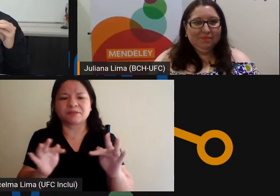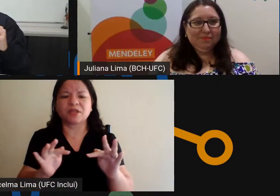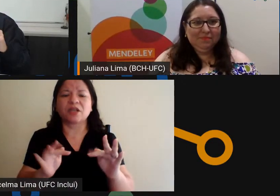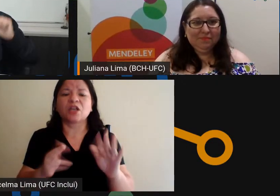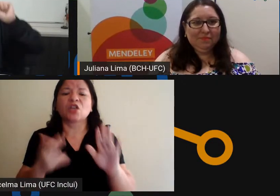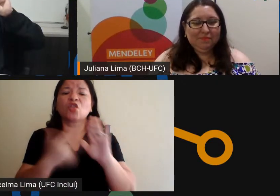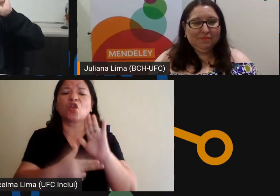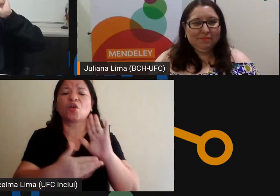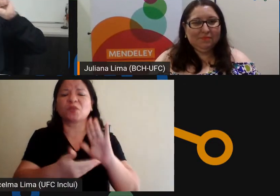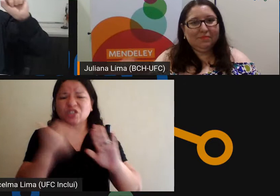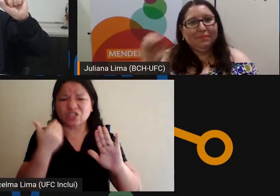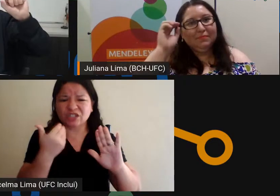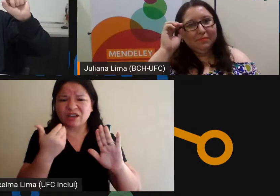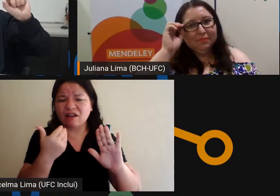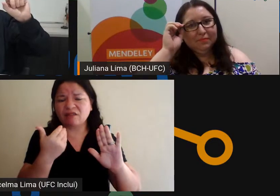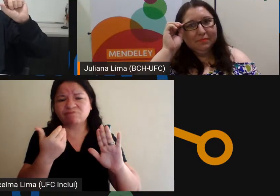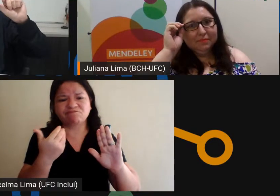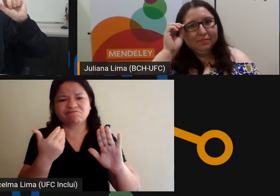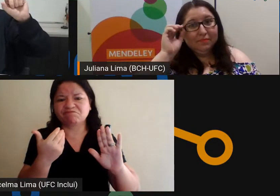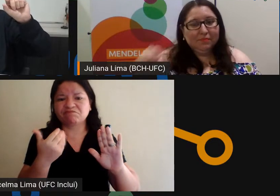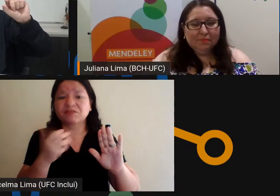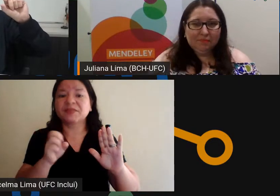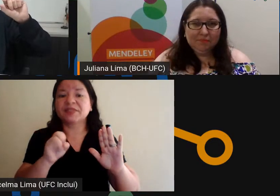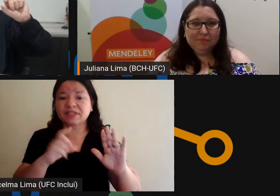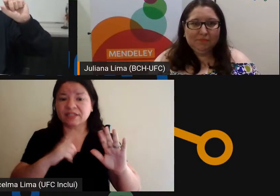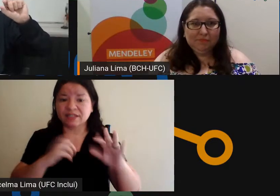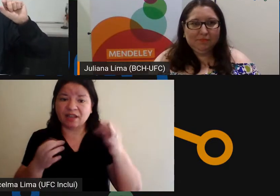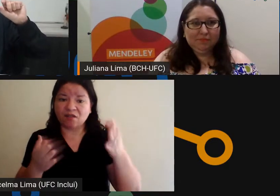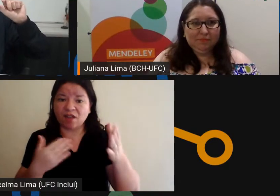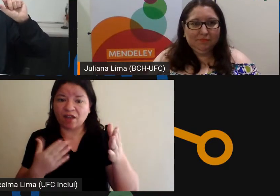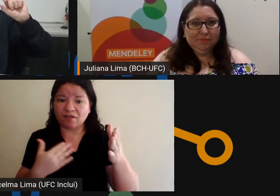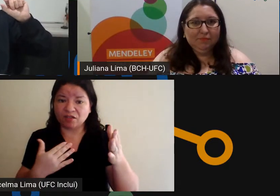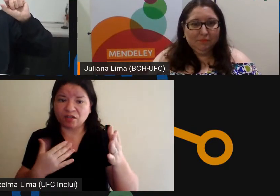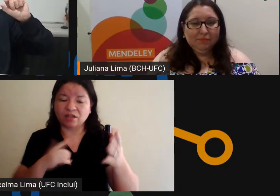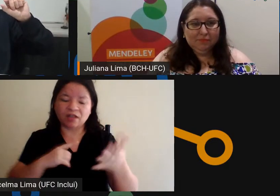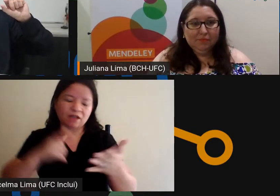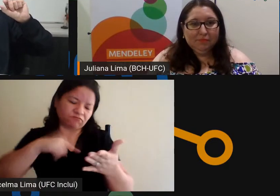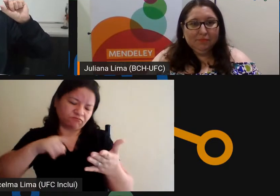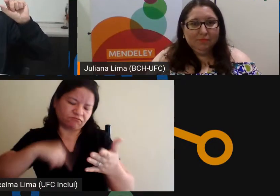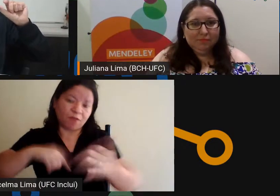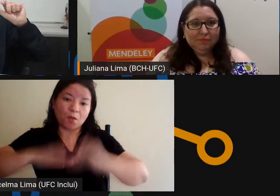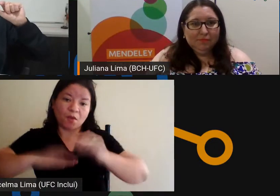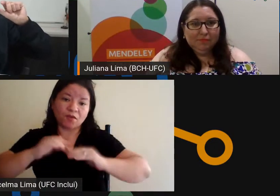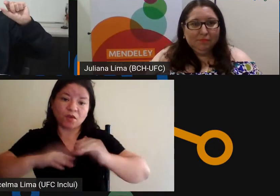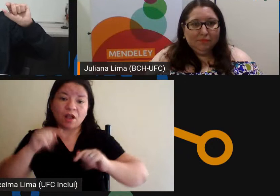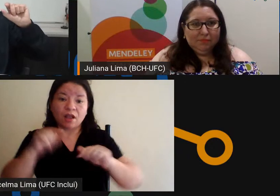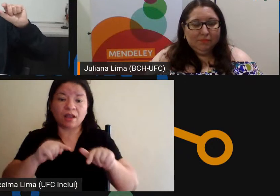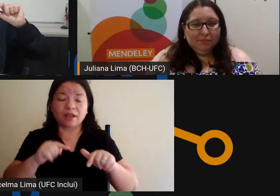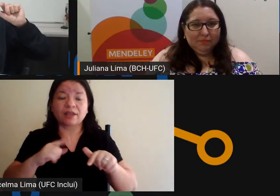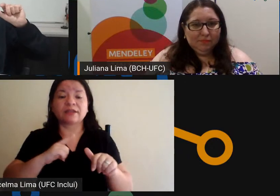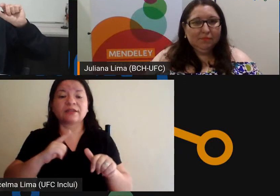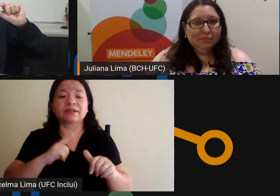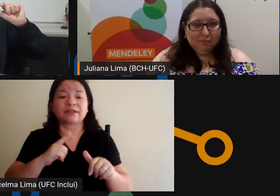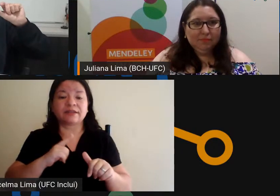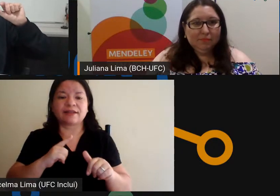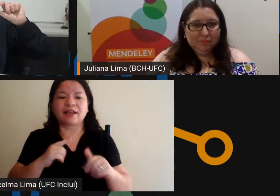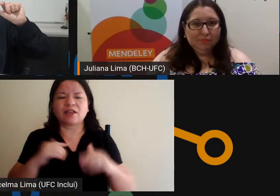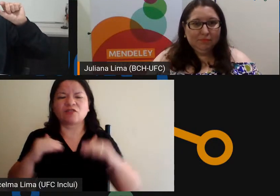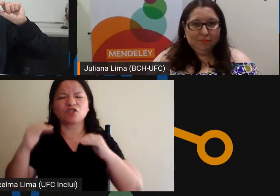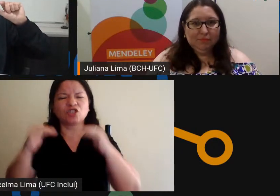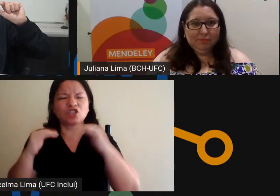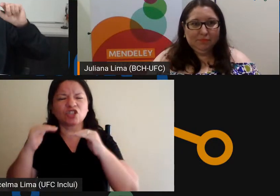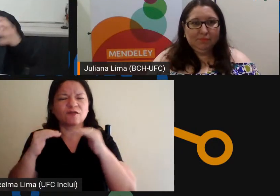fundamental. E quando eu tenho a revista, os revisores, eles têm normalmente um nível próximo ao da revista.